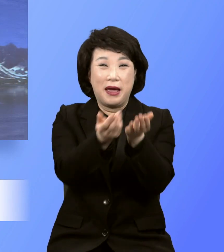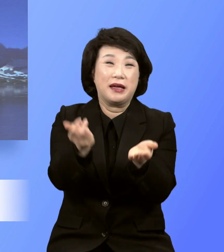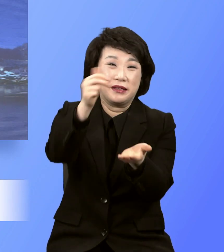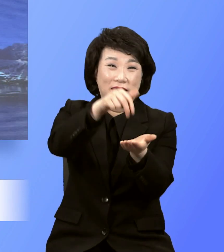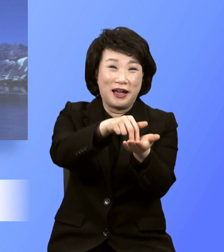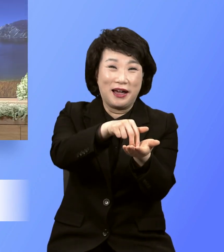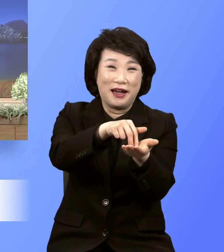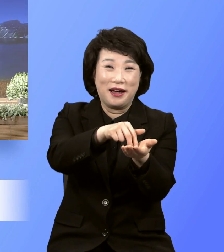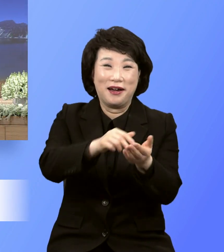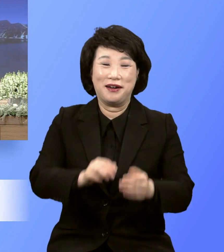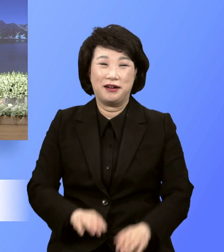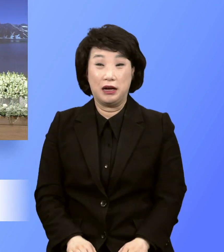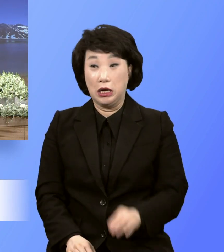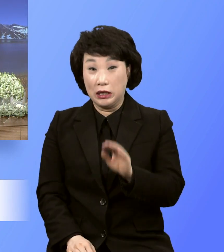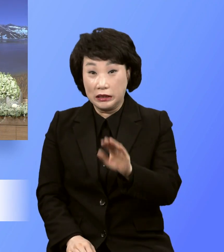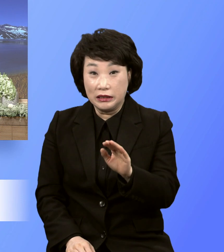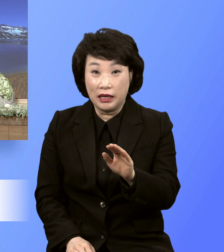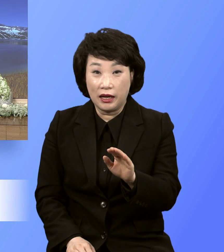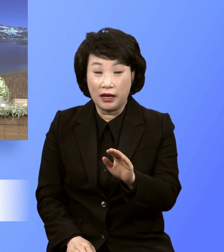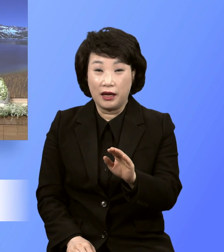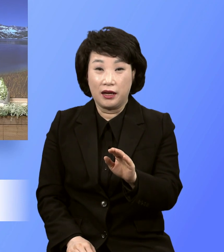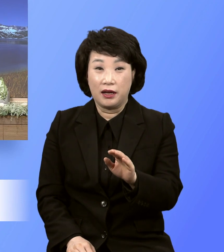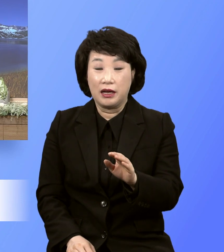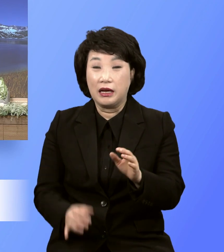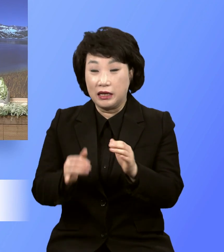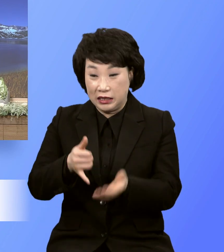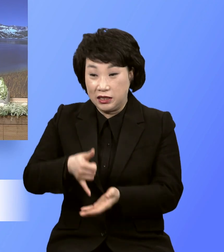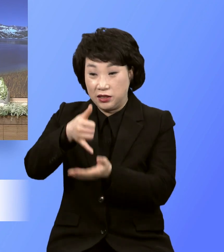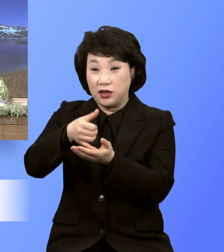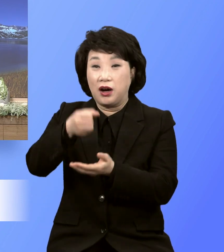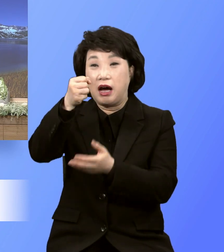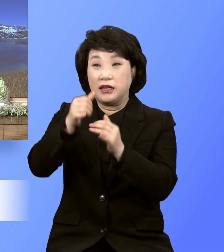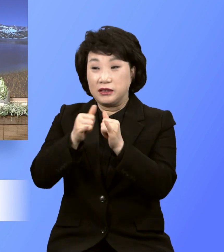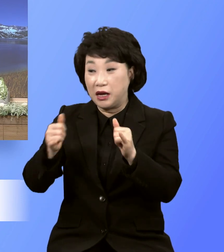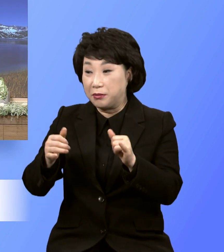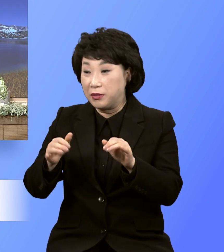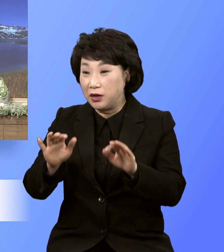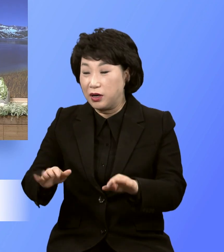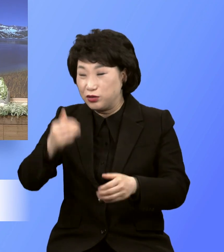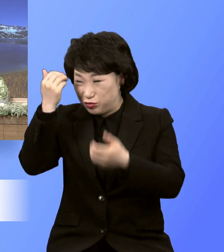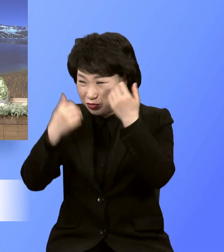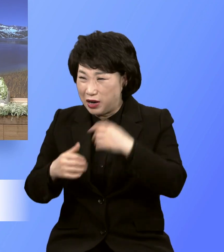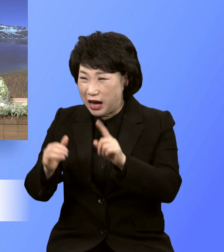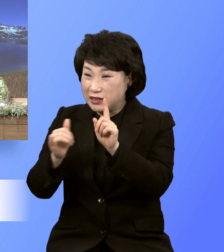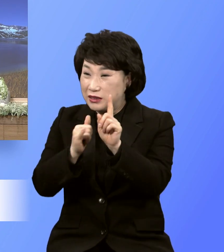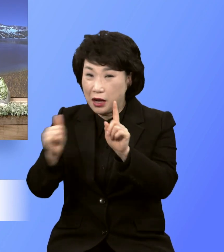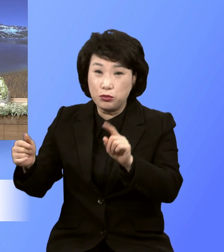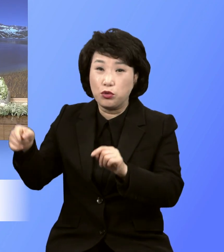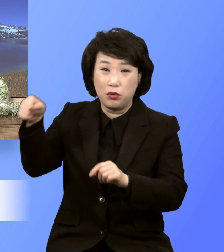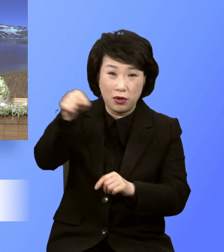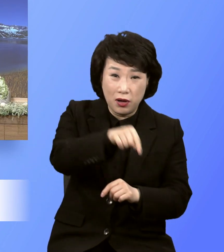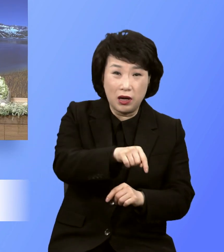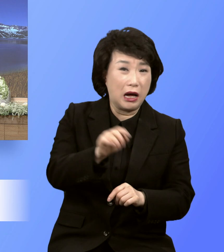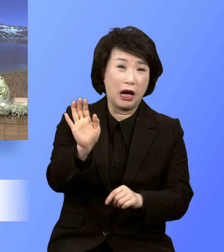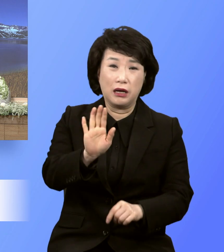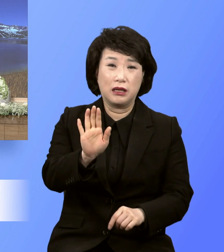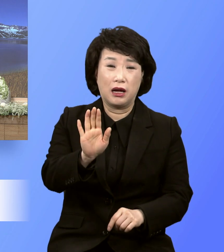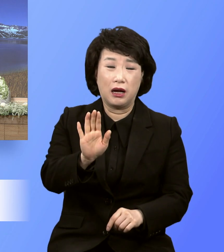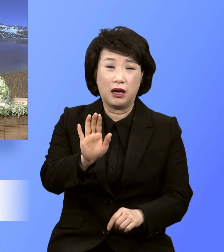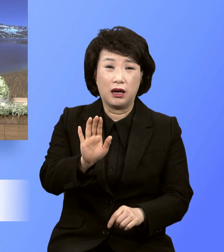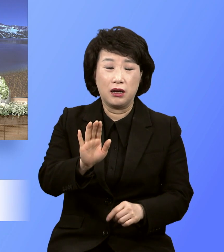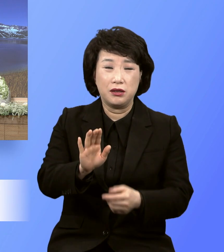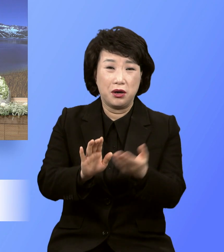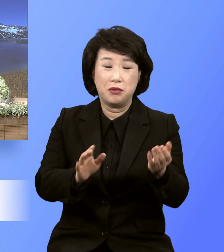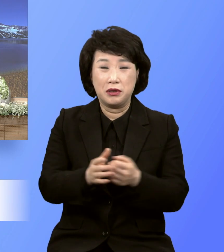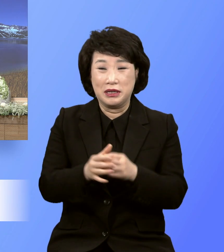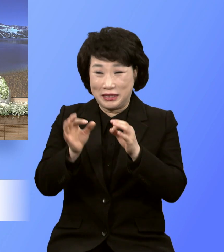들어옵니다. 근데 인격을 가진 인간들은 아무도 안 들어와요. 뭐